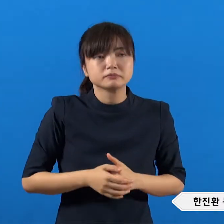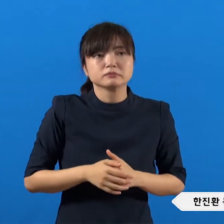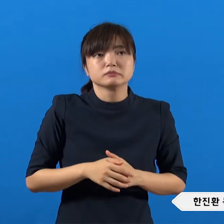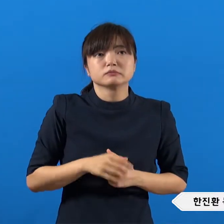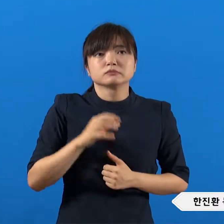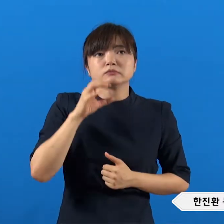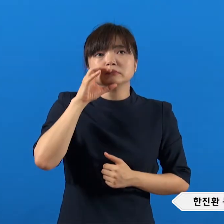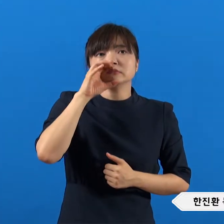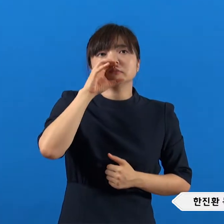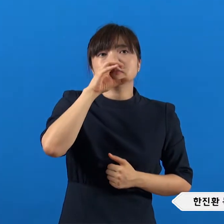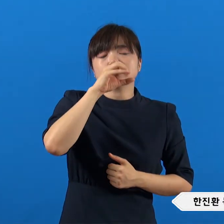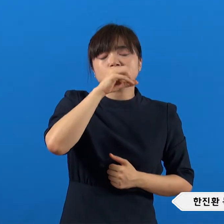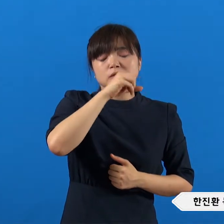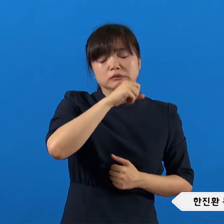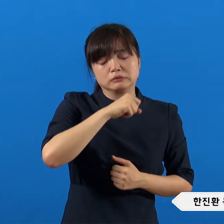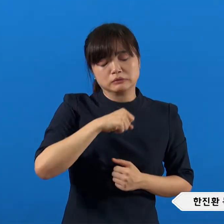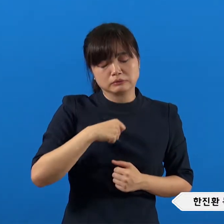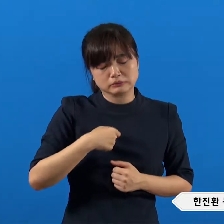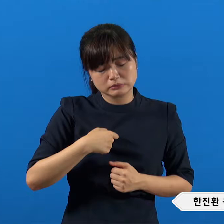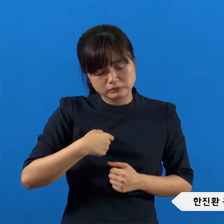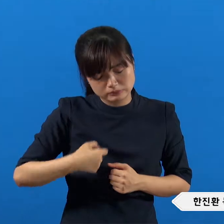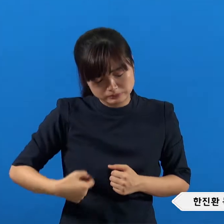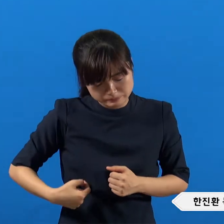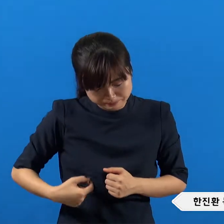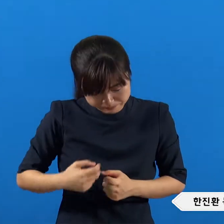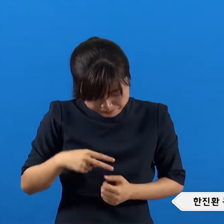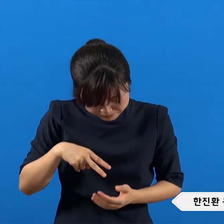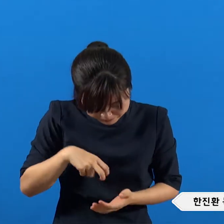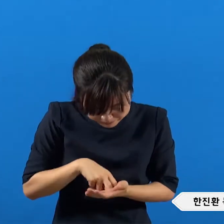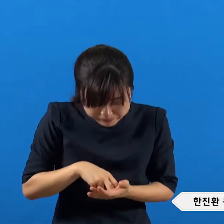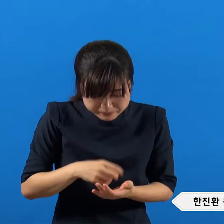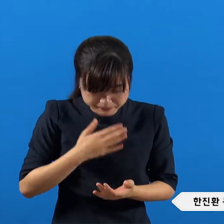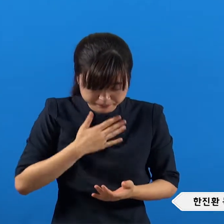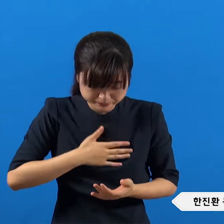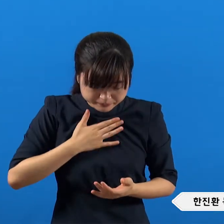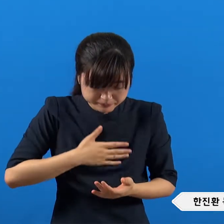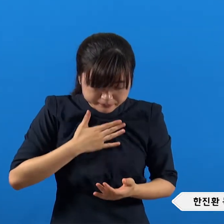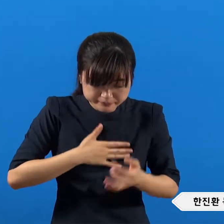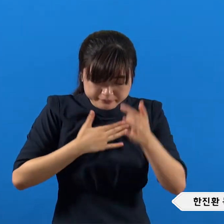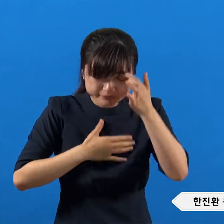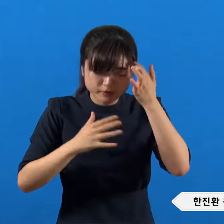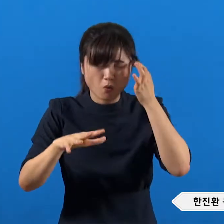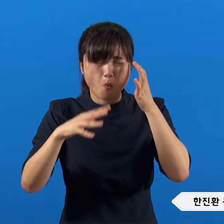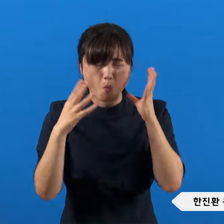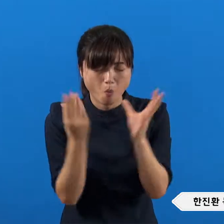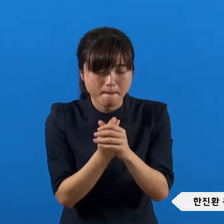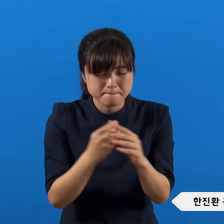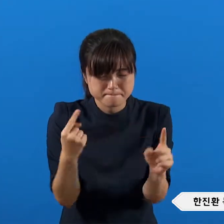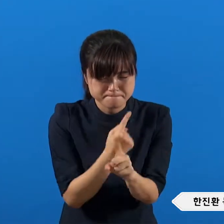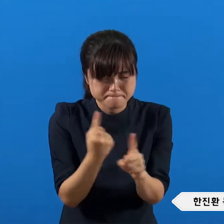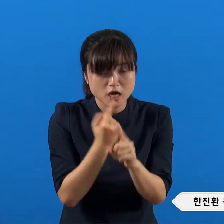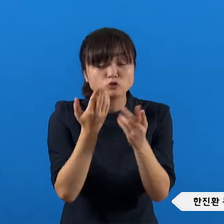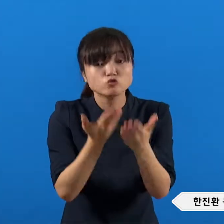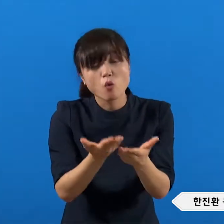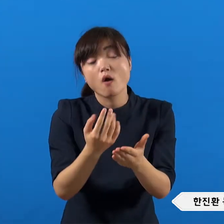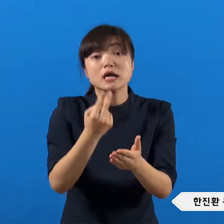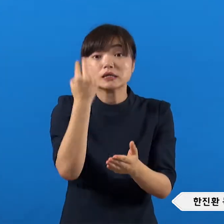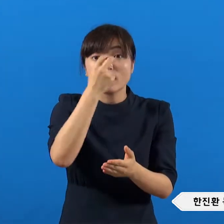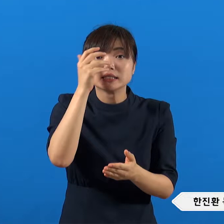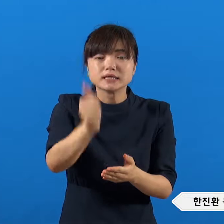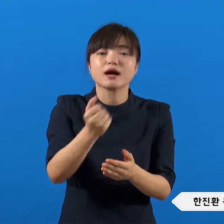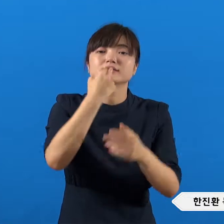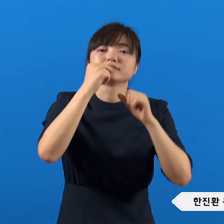의사가 그 음성에 거꾸러졌습니다. 그래서 간수의 혈관을 완벽하게 봉합을 해 주었고 그